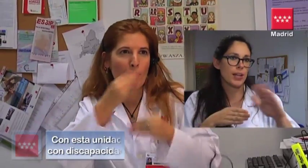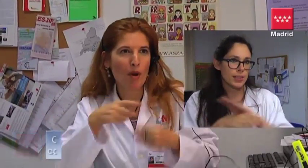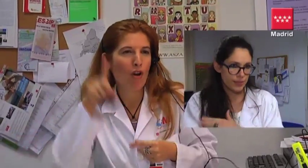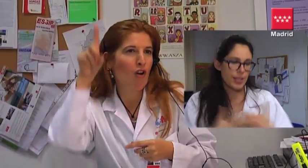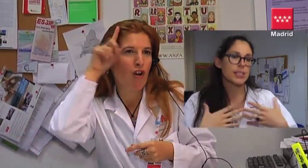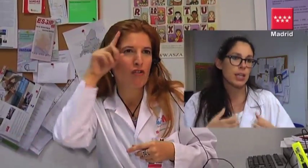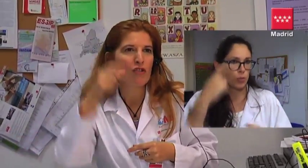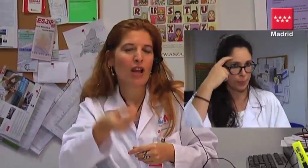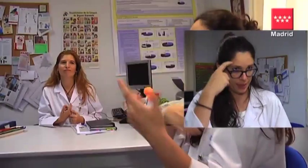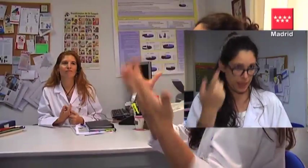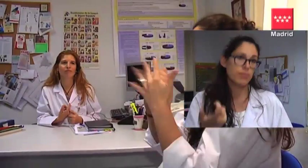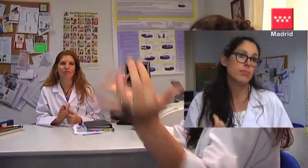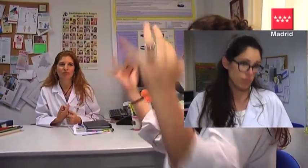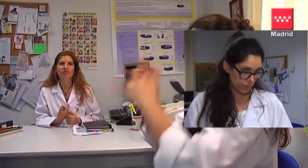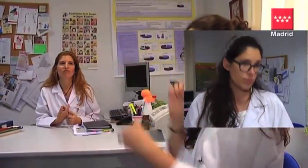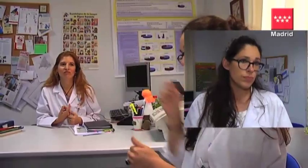buen acceso a la salud y concretamente a la salud mental.